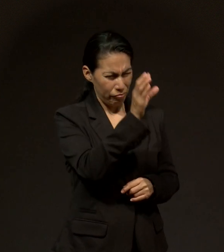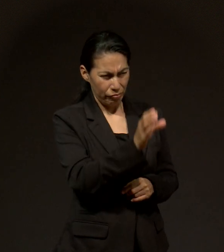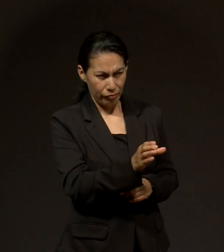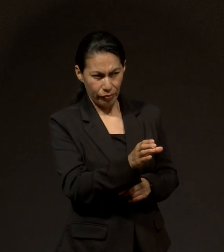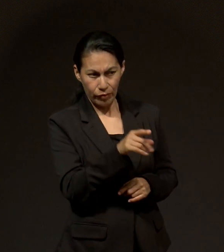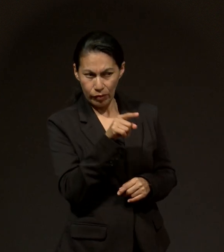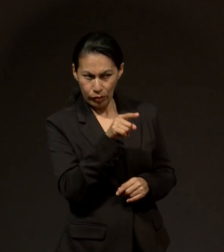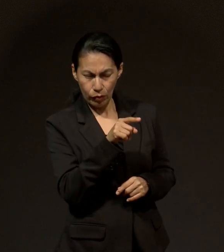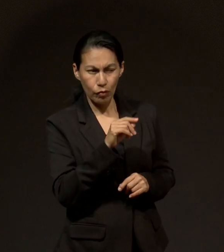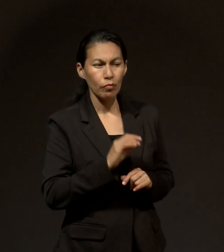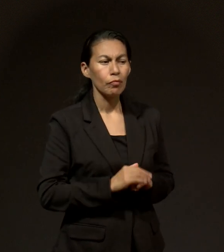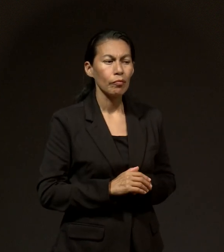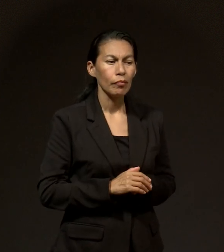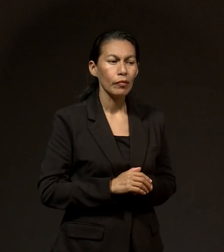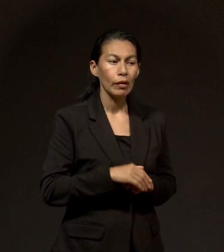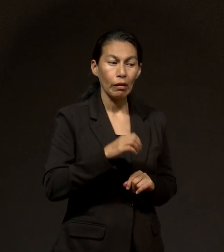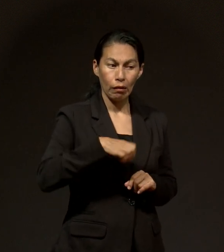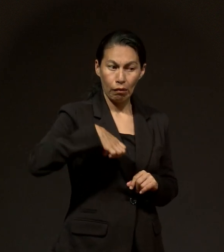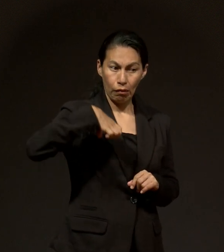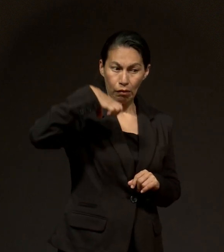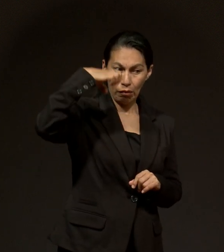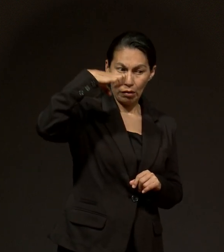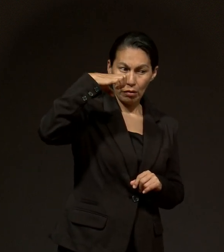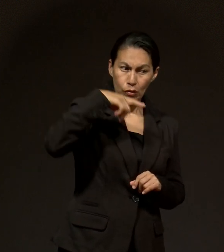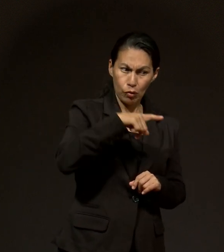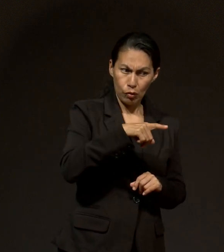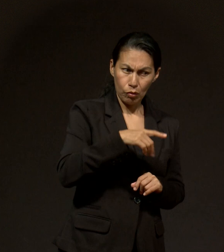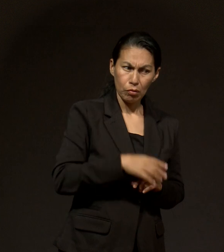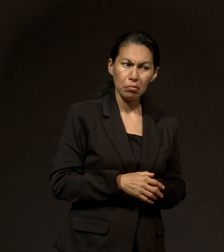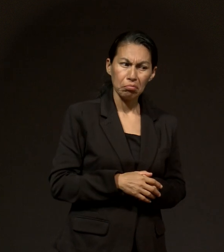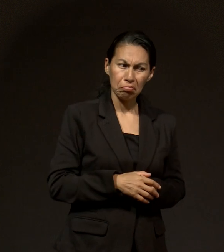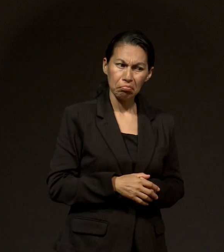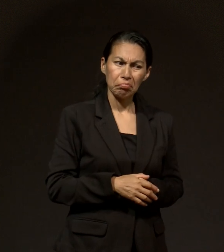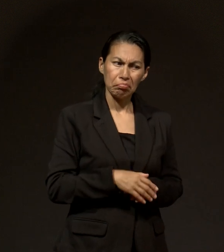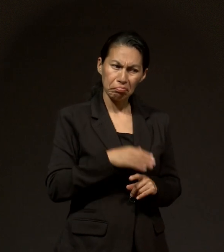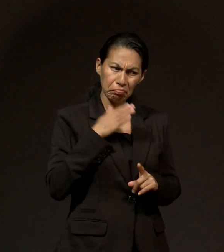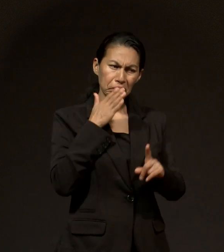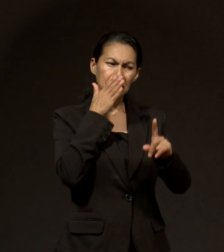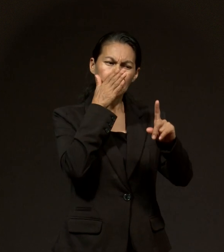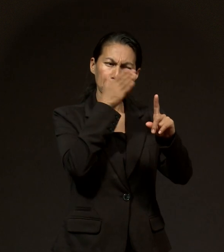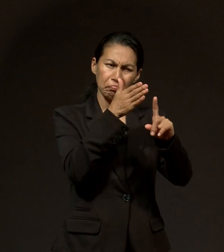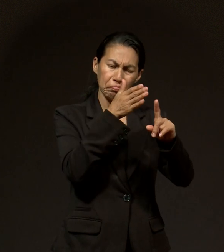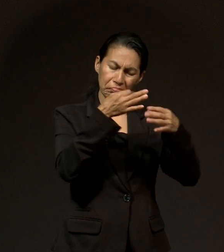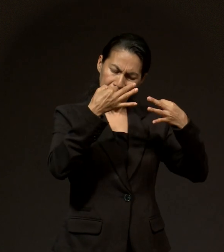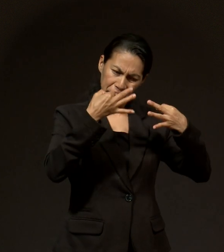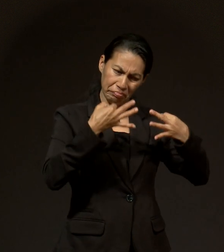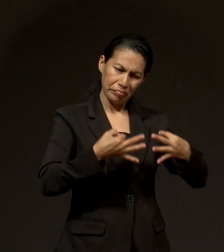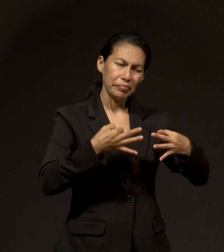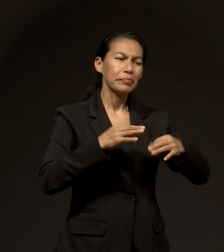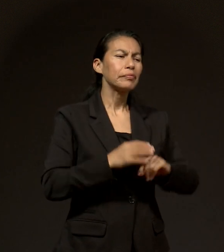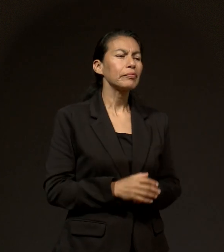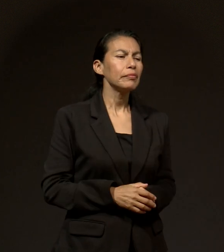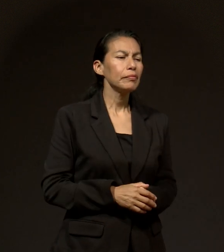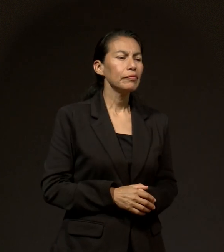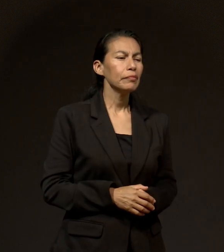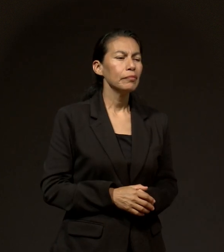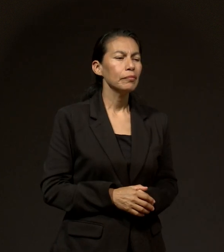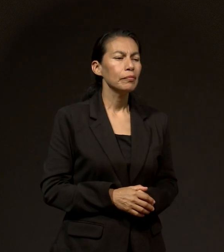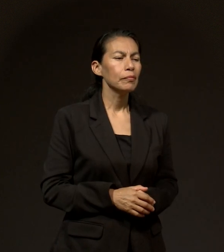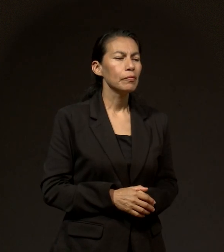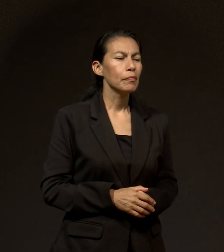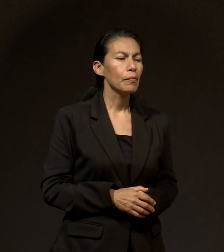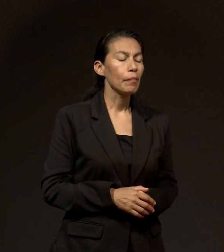de tu carácter es que para tu edad eras o eres muy centrada, muy madura.